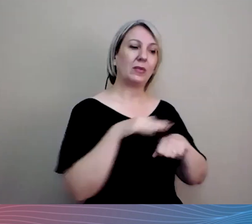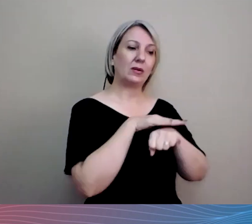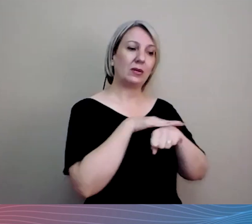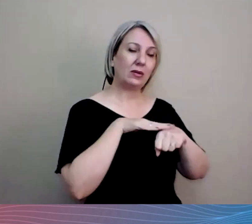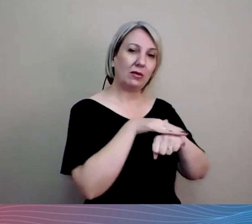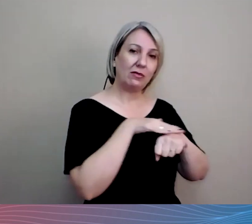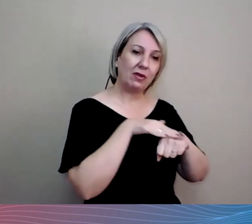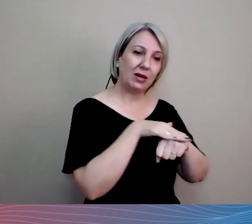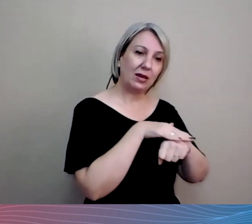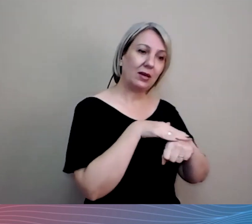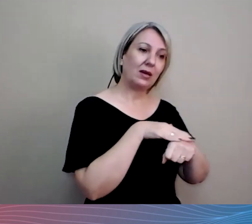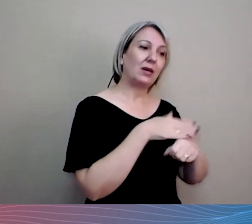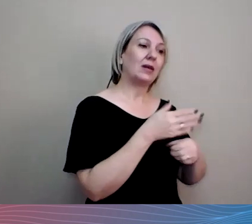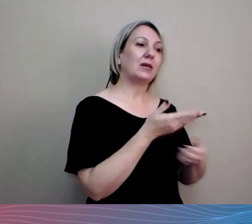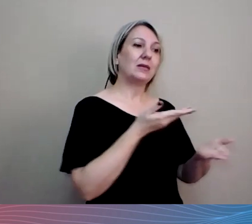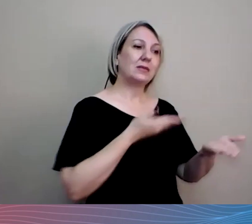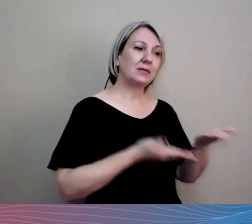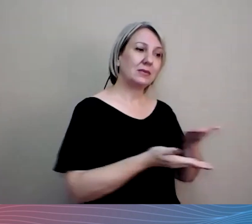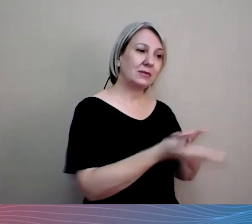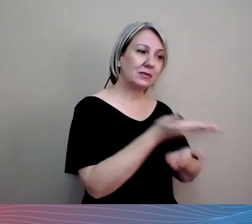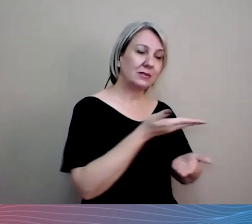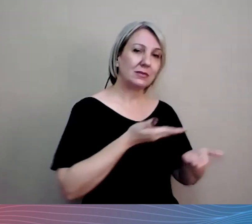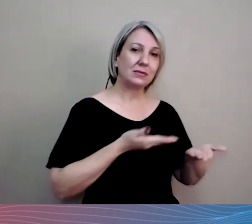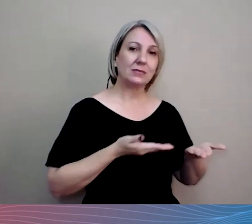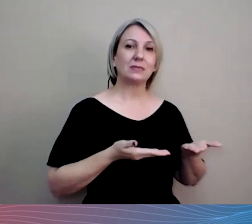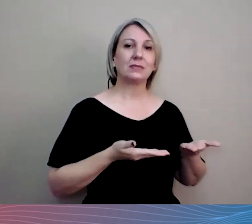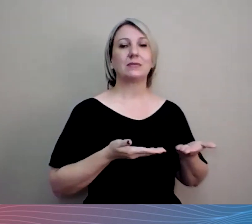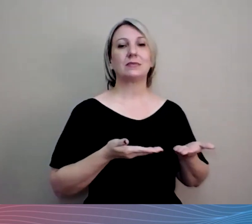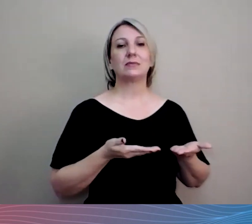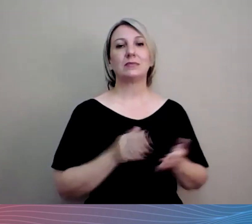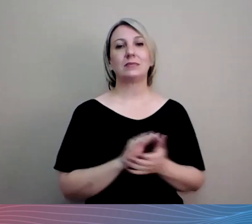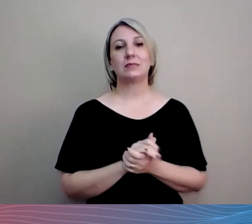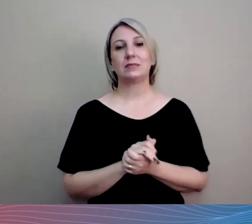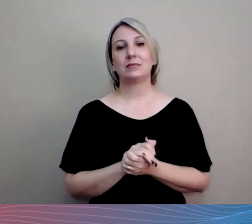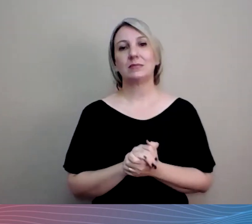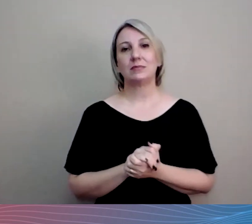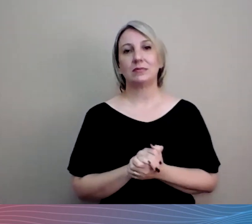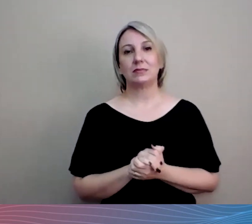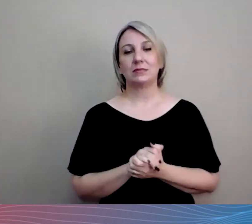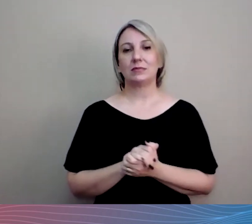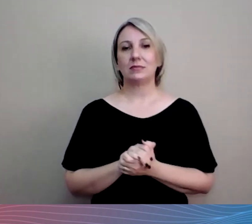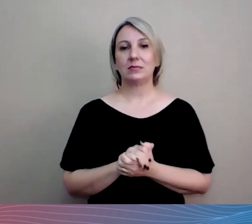E ser gentil com o próximo, né? E não